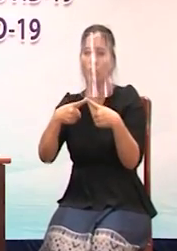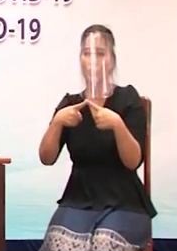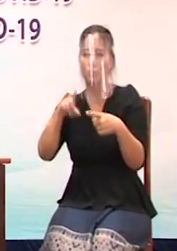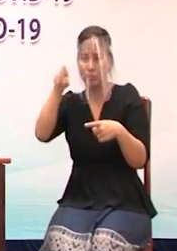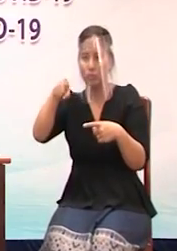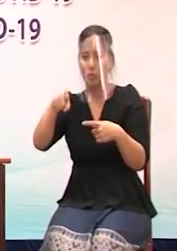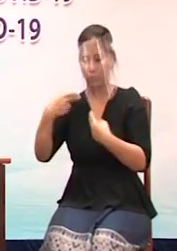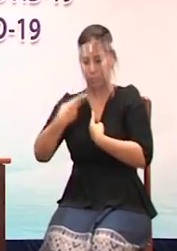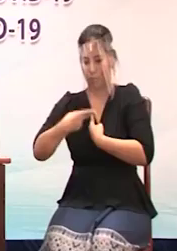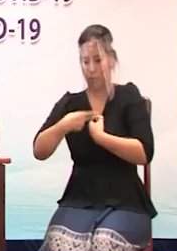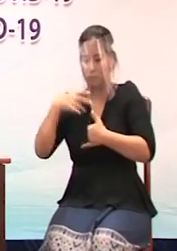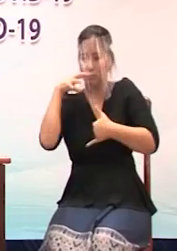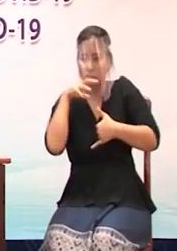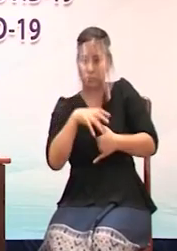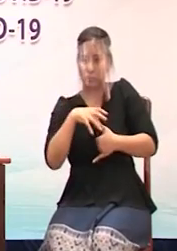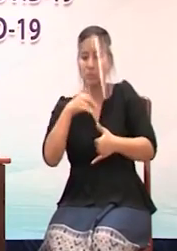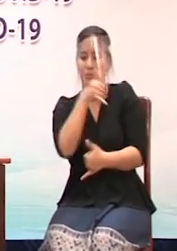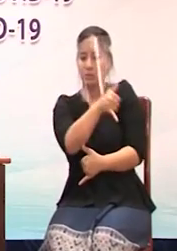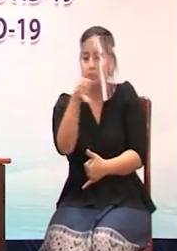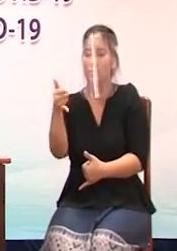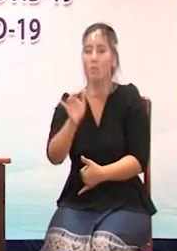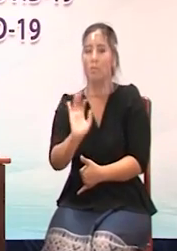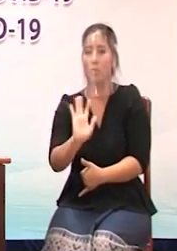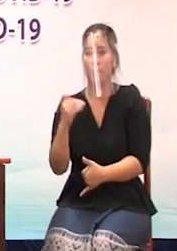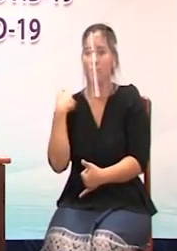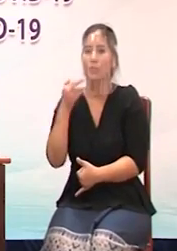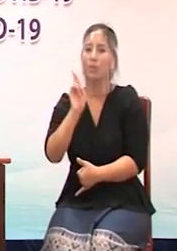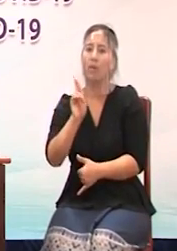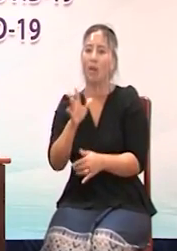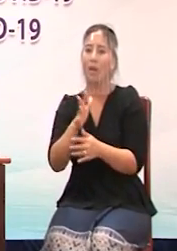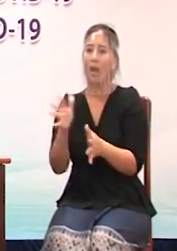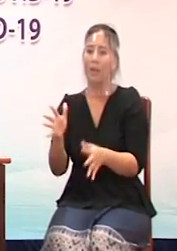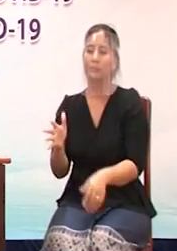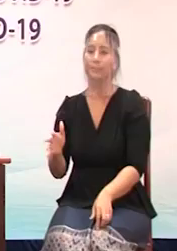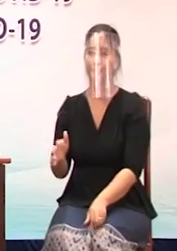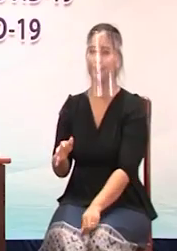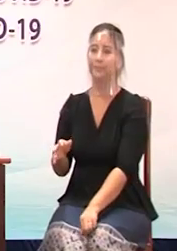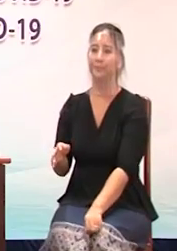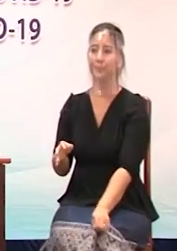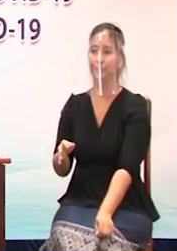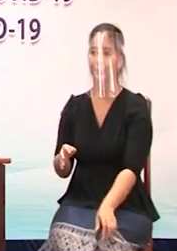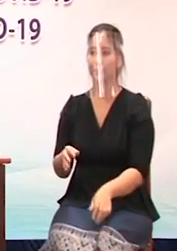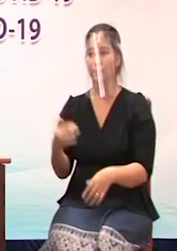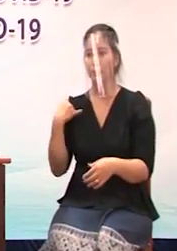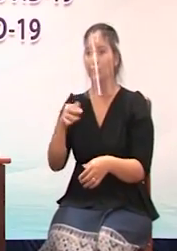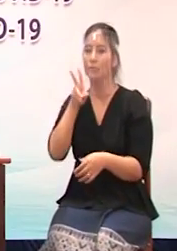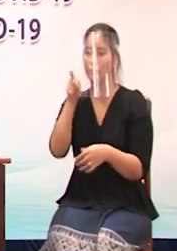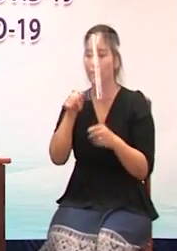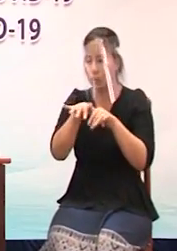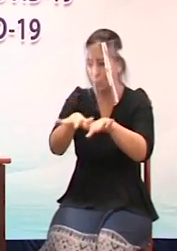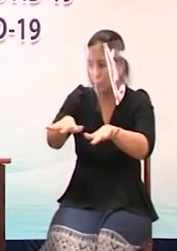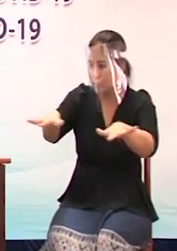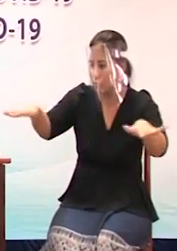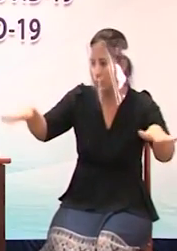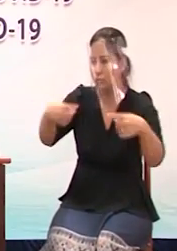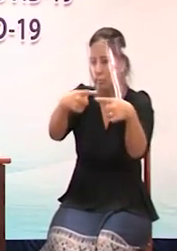เองบ่ให้เดินทางออกไปข้างนอกนั่นแหละเนาะเพราะว่าเรามีความเสี่ยงหลายๆอันที่จะแพร่ไปหา